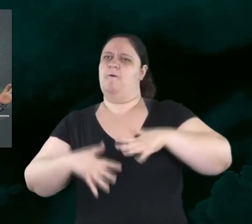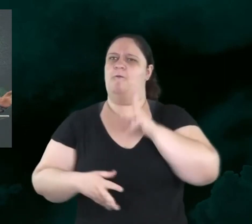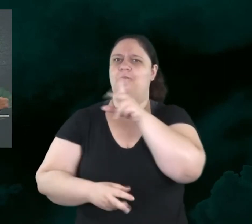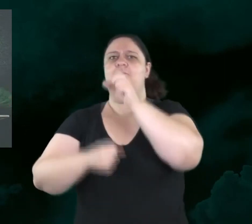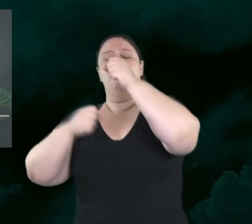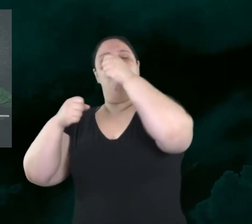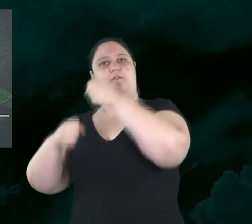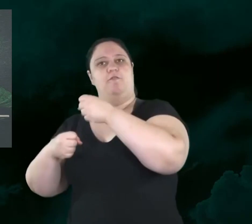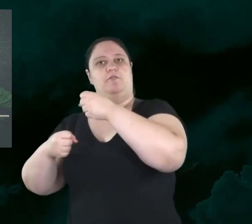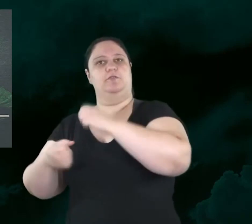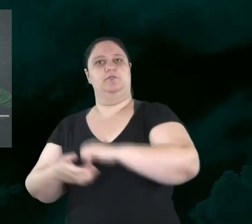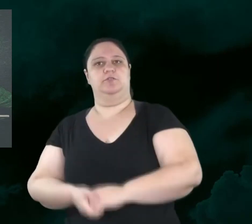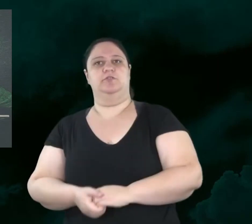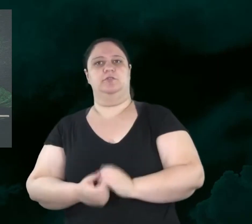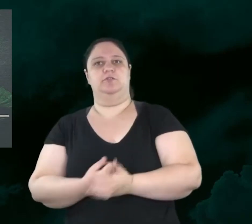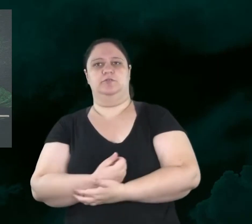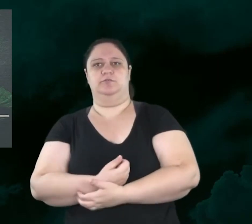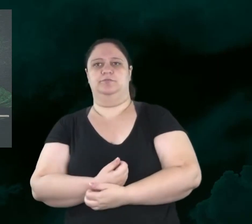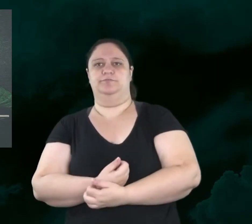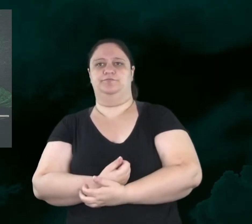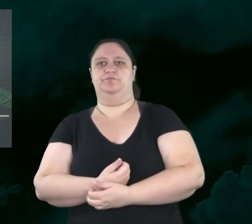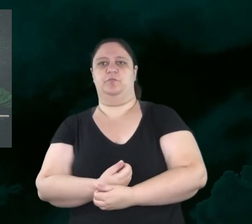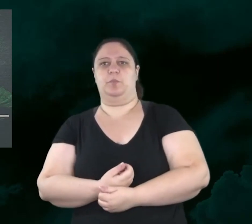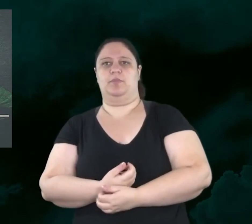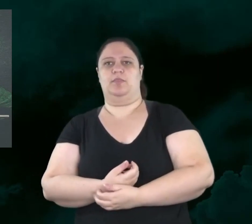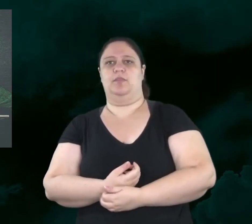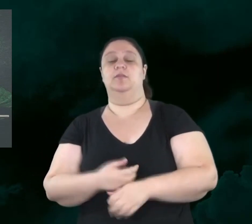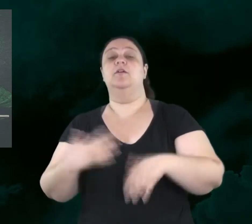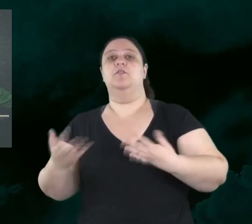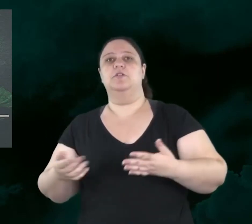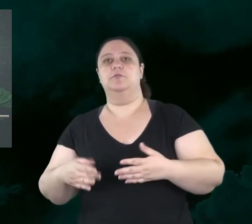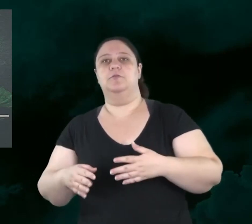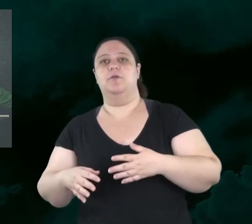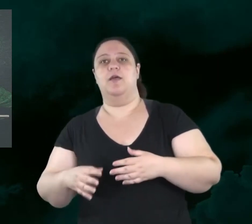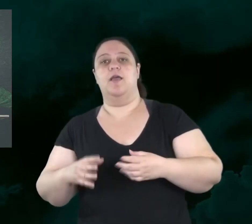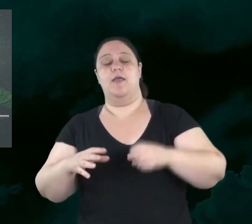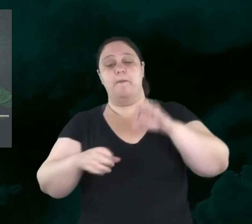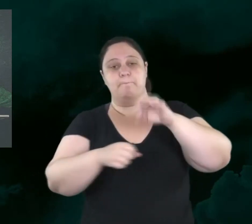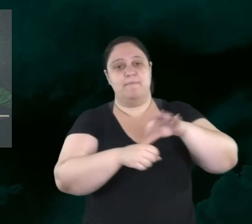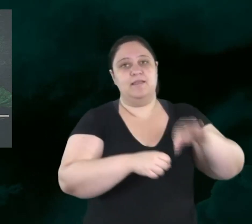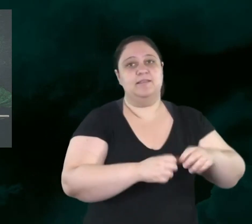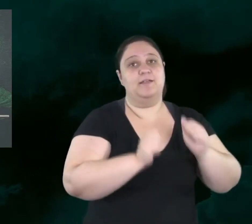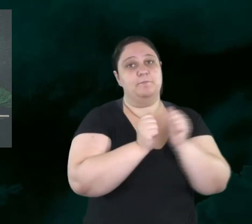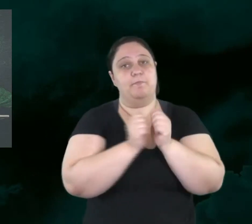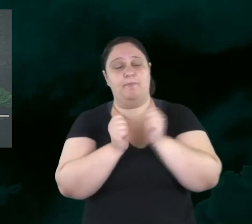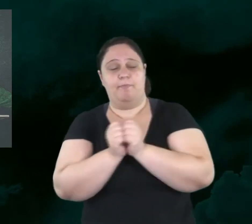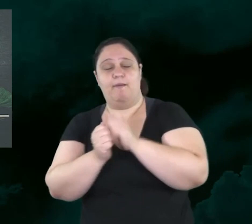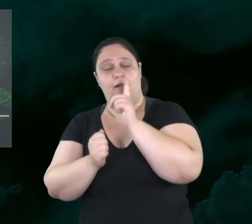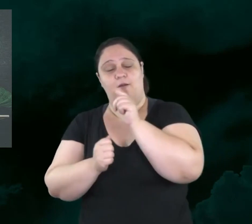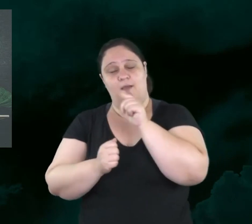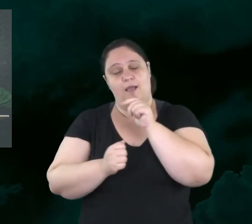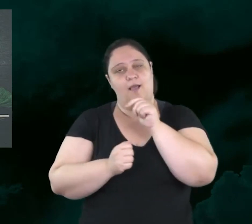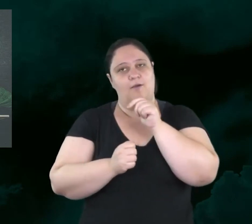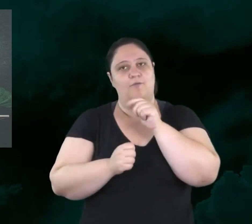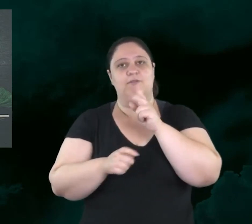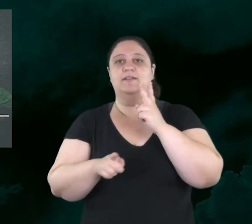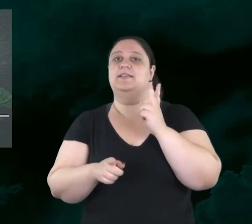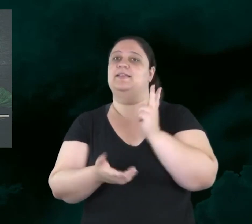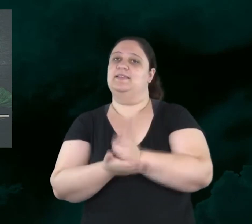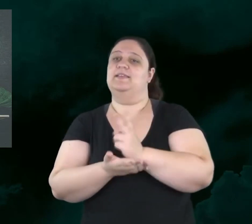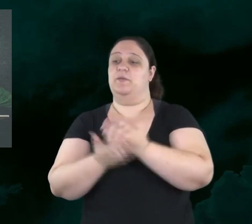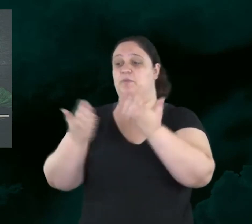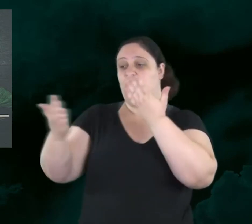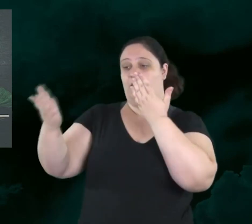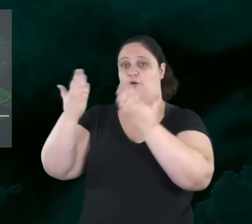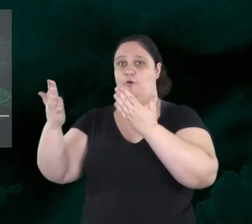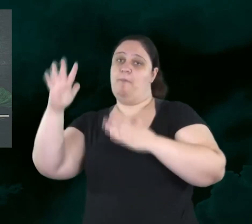folhas. Aquele que é plantado junto às águas da vida é comparado ao carvalho, feito para